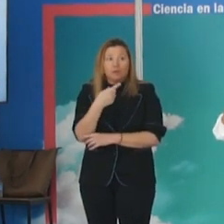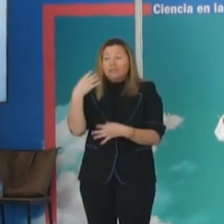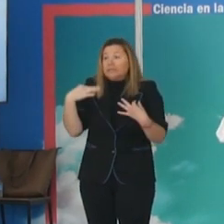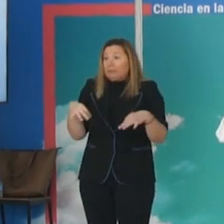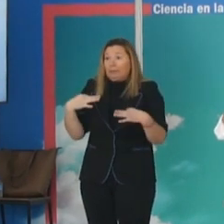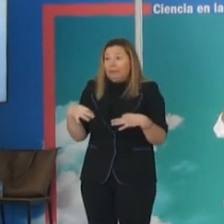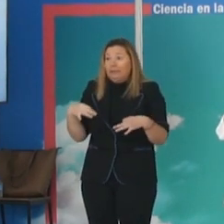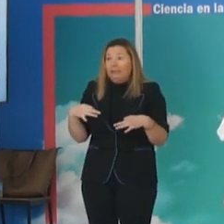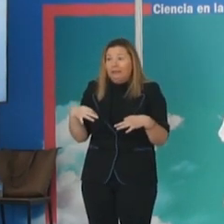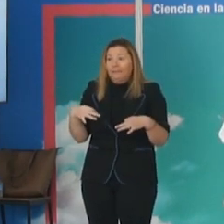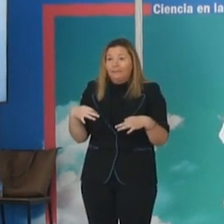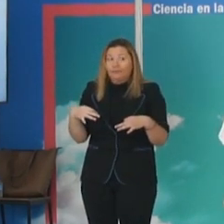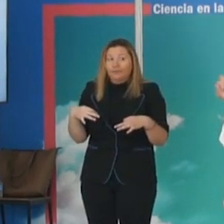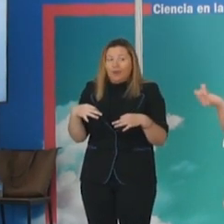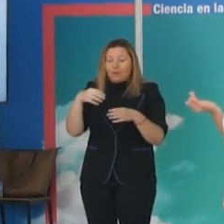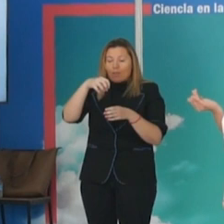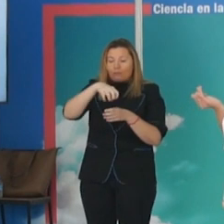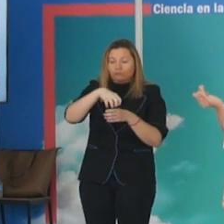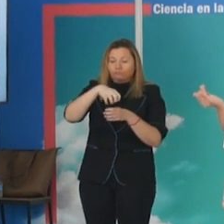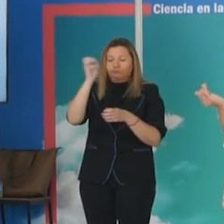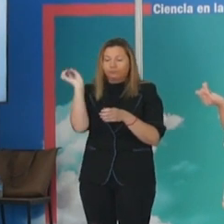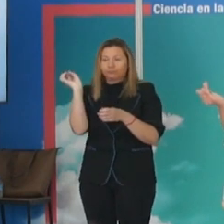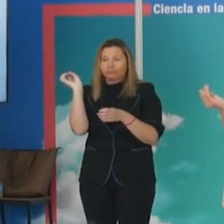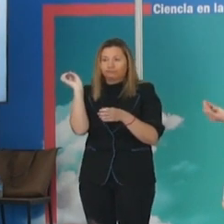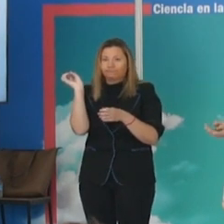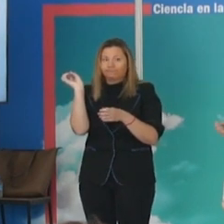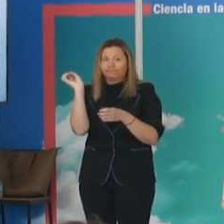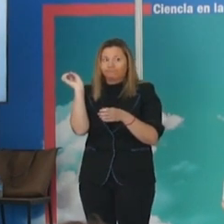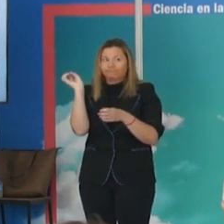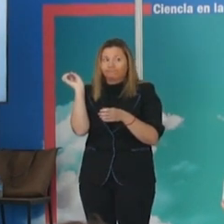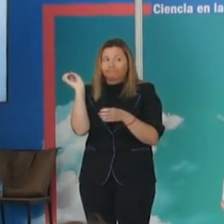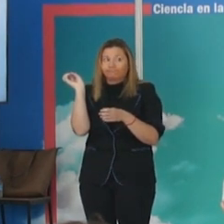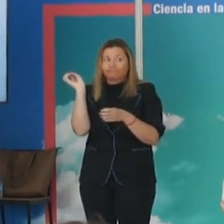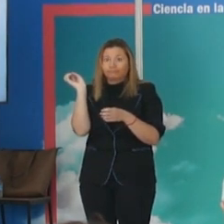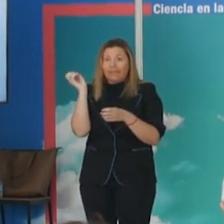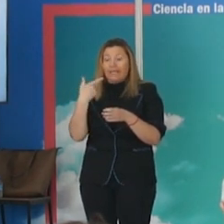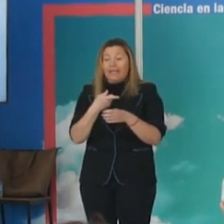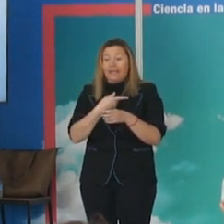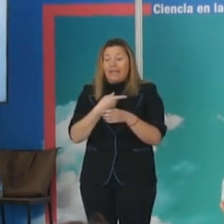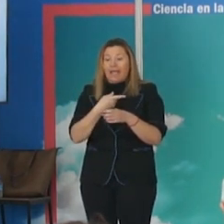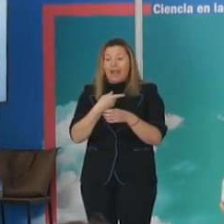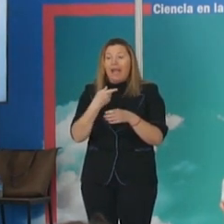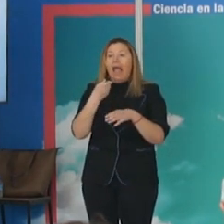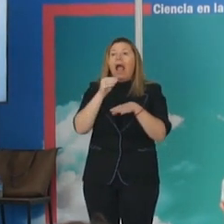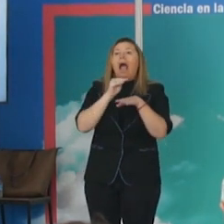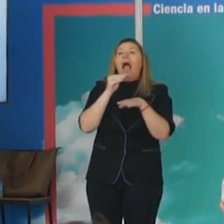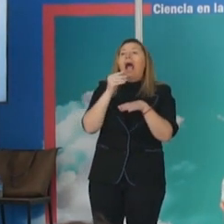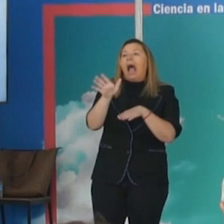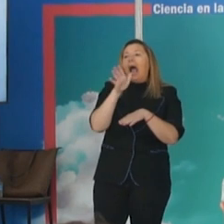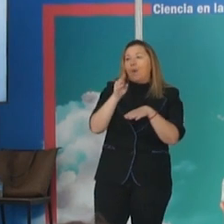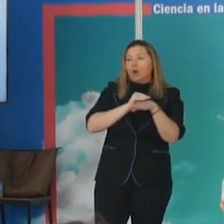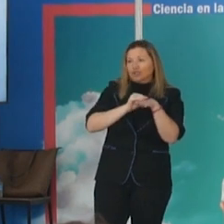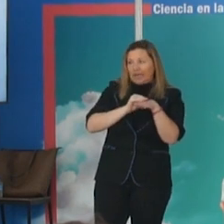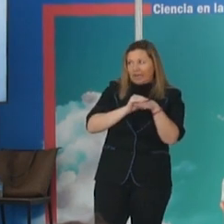Simplemente al destapar el tapón. Pues bien, teníamos agua oxigenada en la